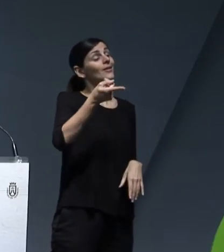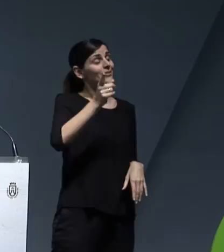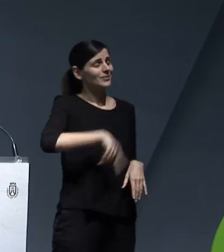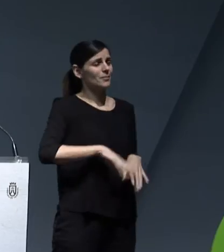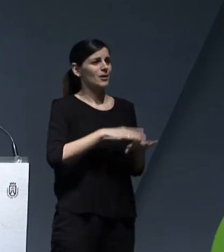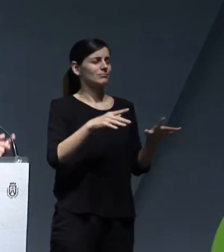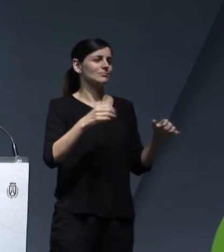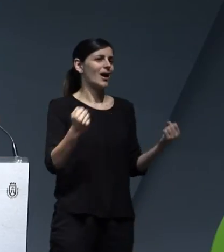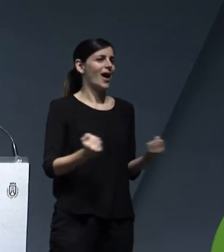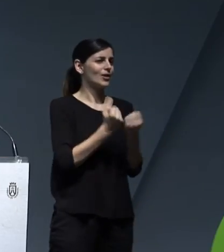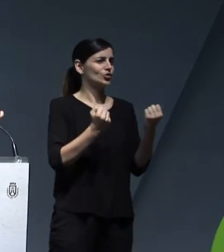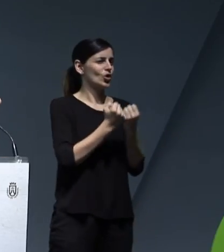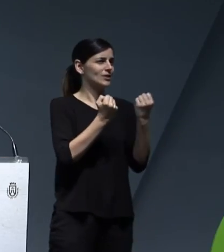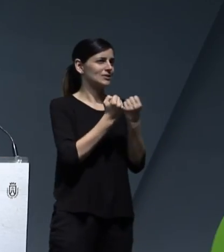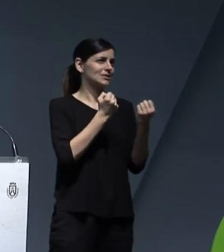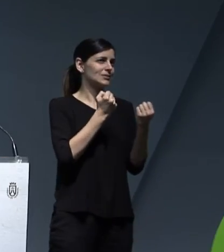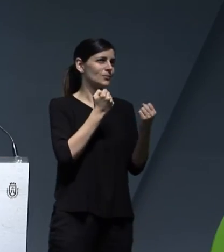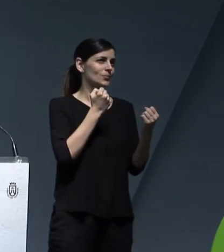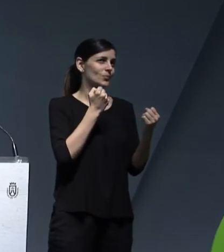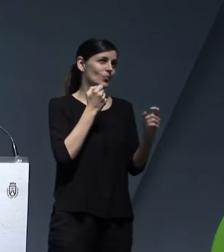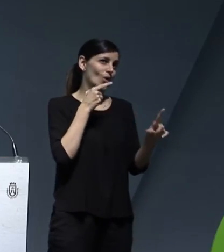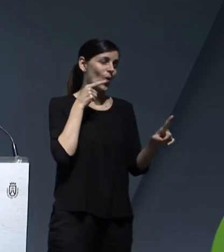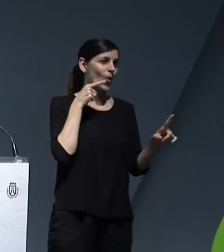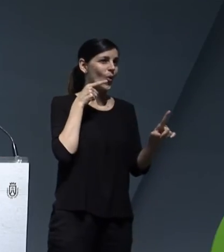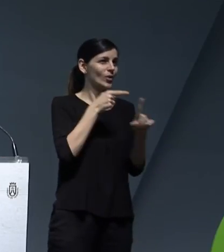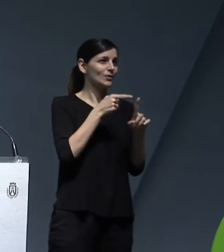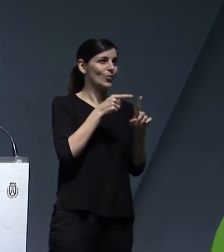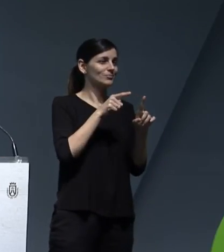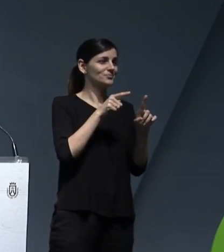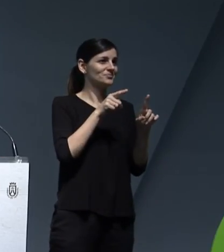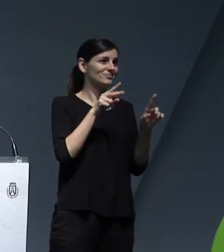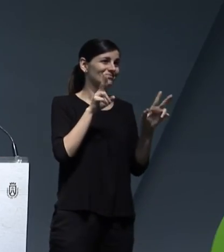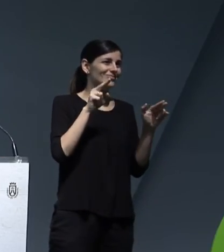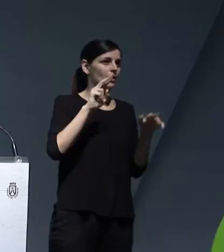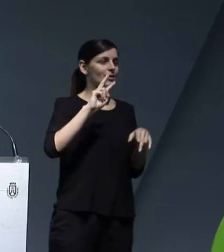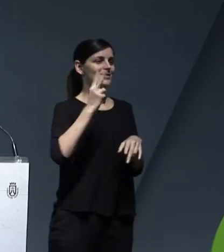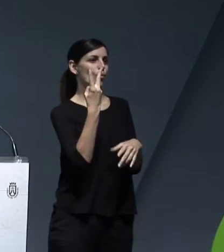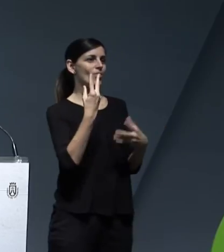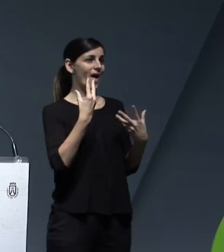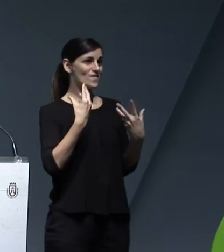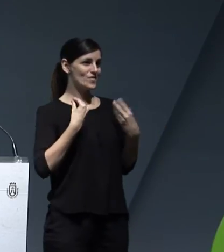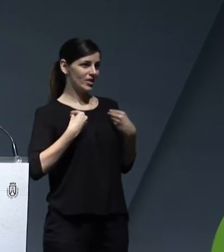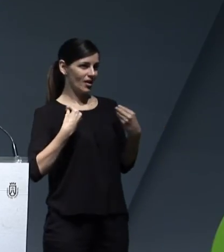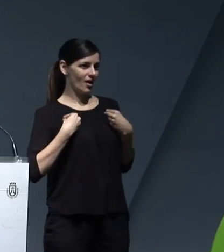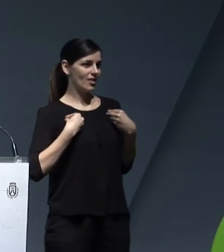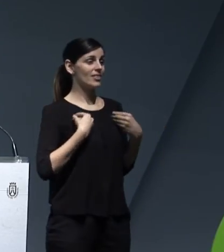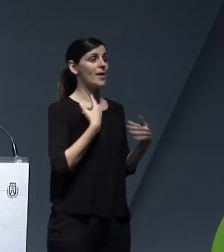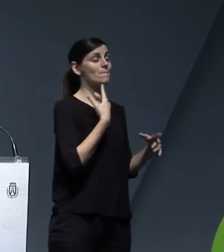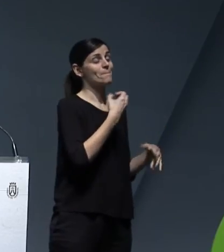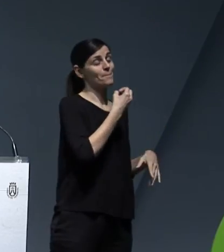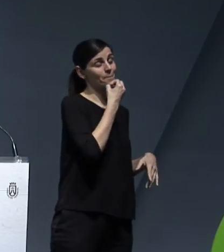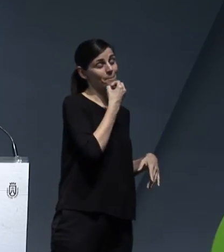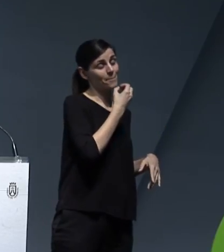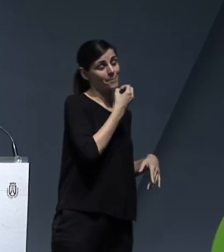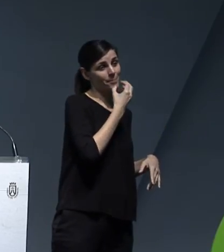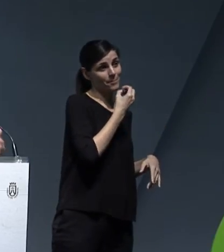materia de avanzar en la, digámoslo entrecomilladamente, segunda vida de bienes y residuos con fomento del